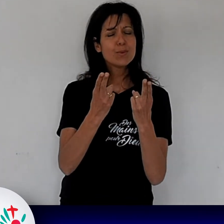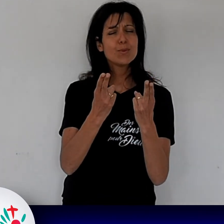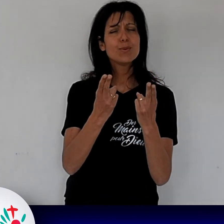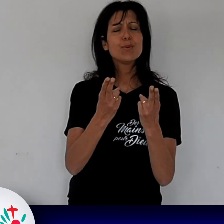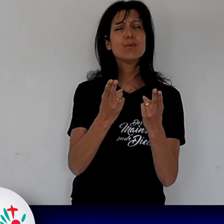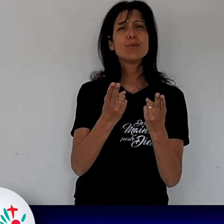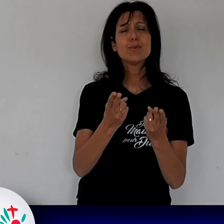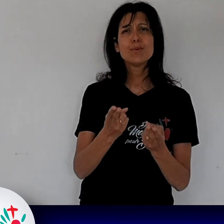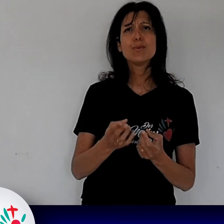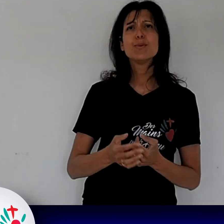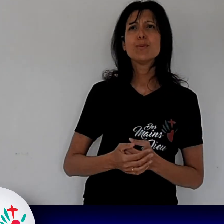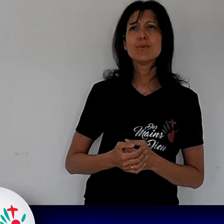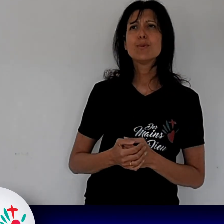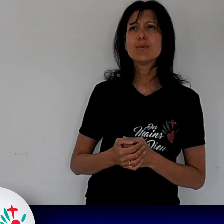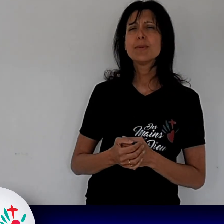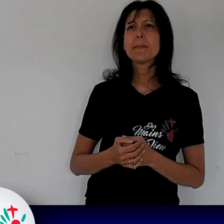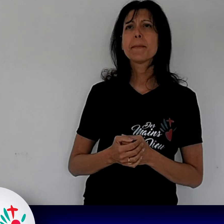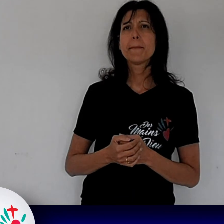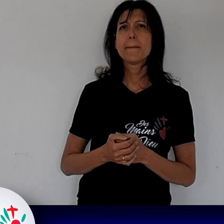assurés.